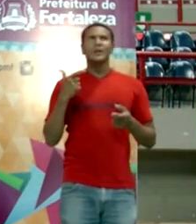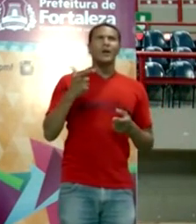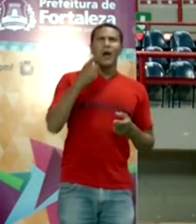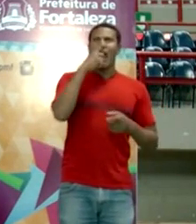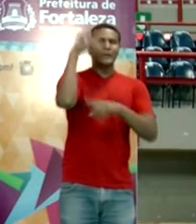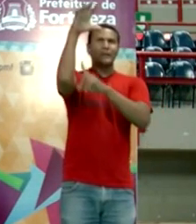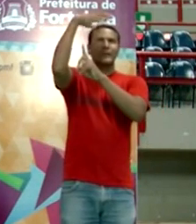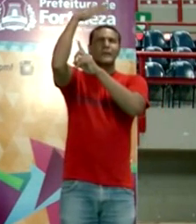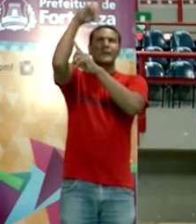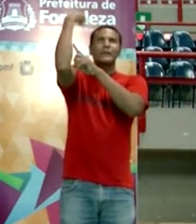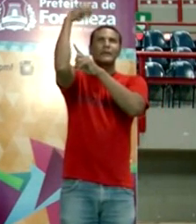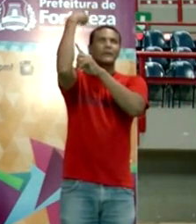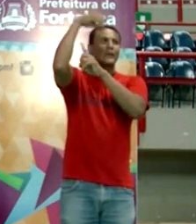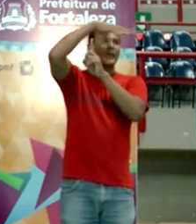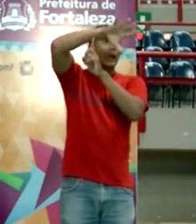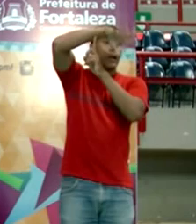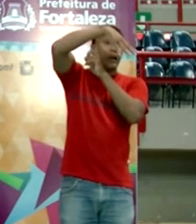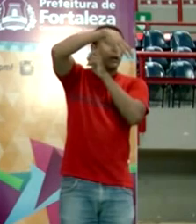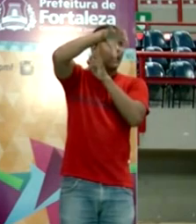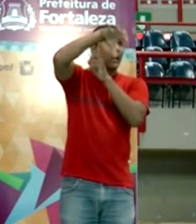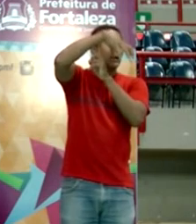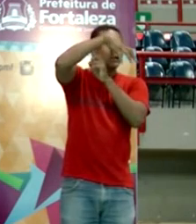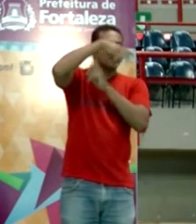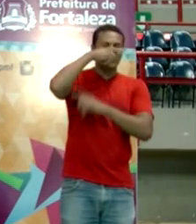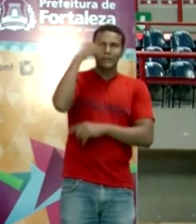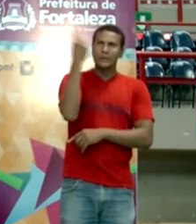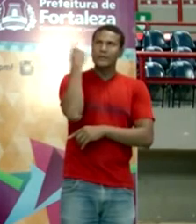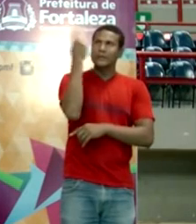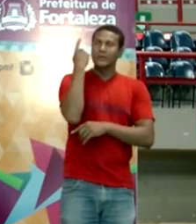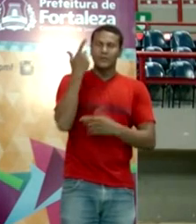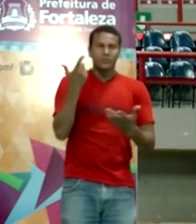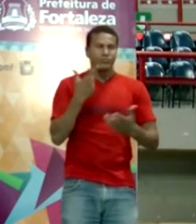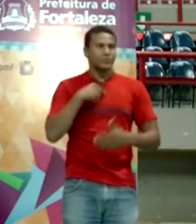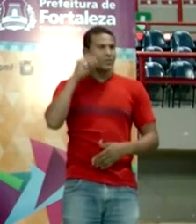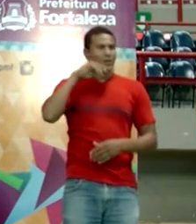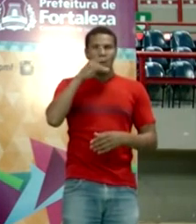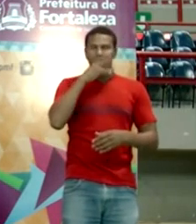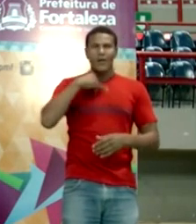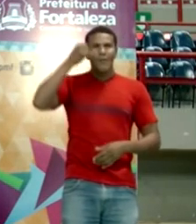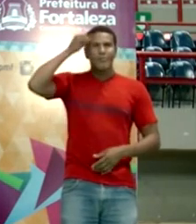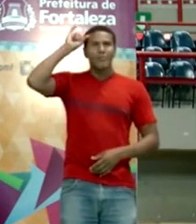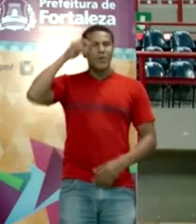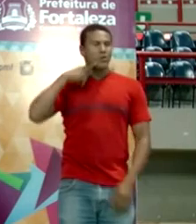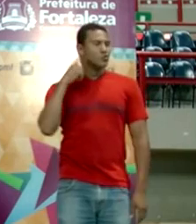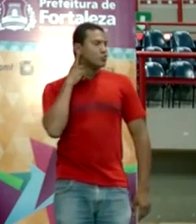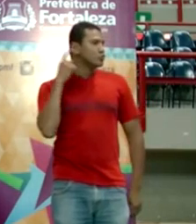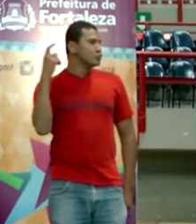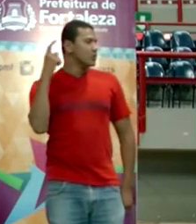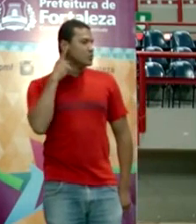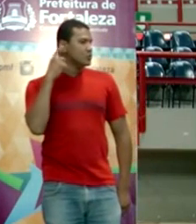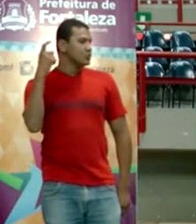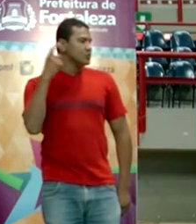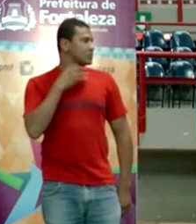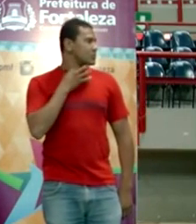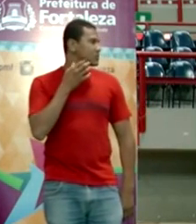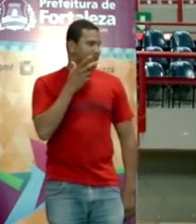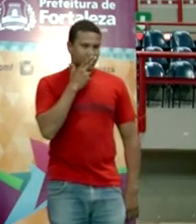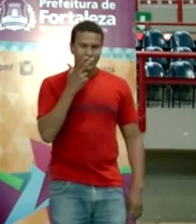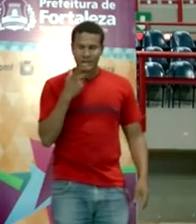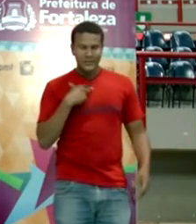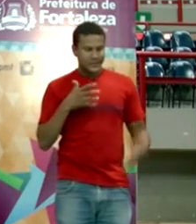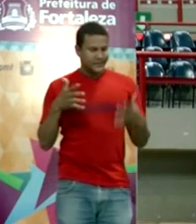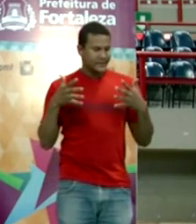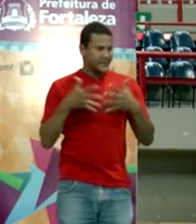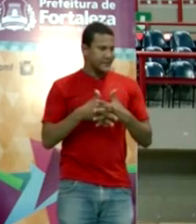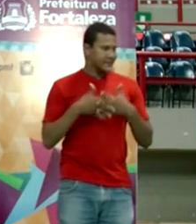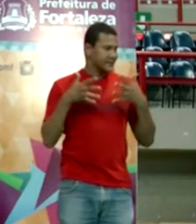que é... aquela coisa, tá lá perto da janela, lá embaixo tem uma vaca mugindo toda hora, e você desconcentrado,